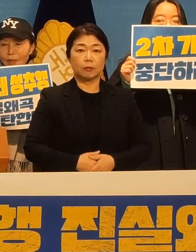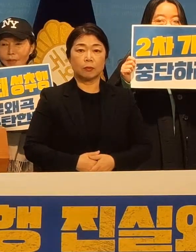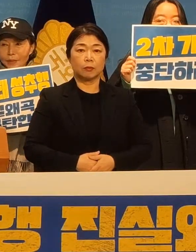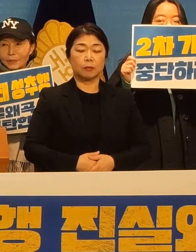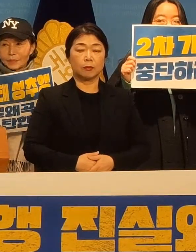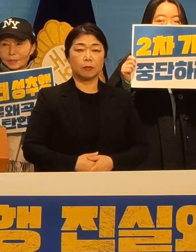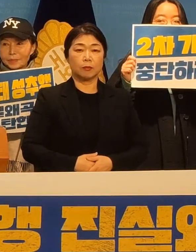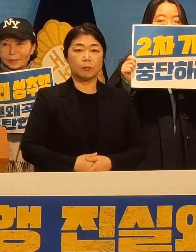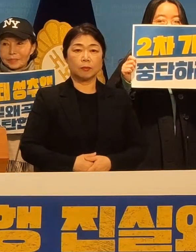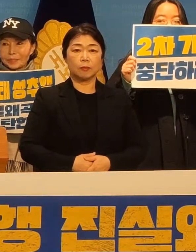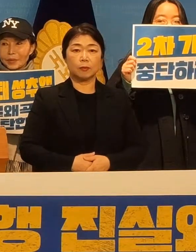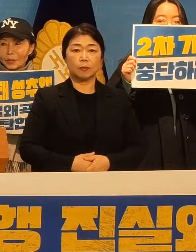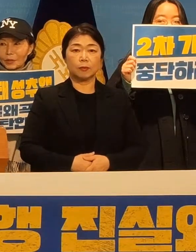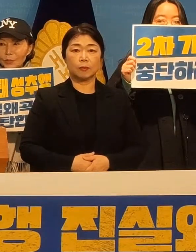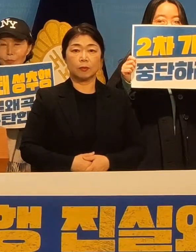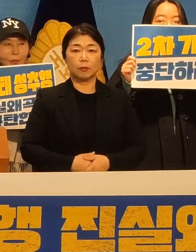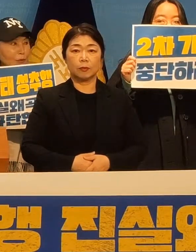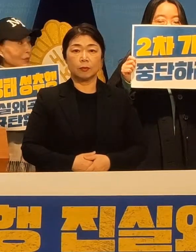네네네.